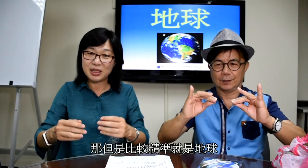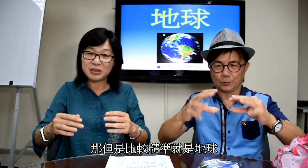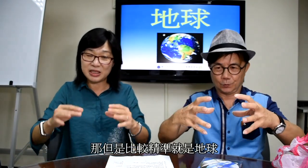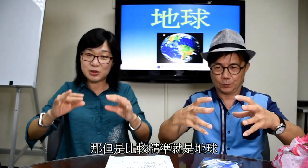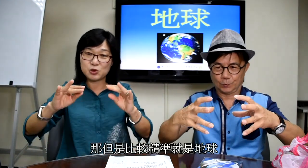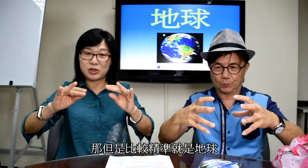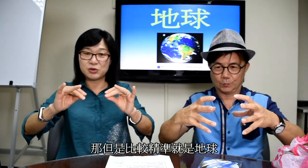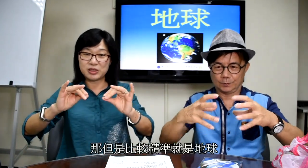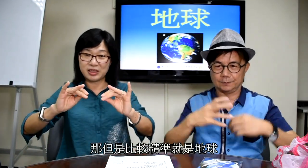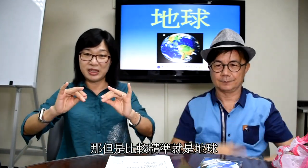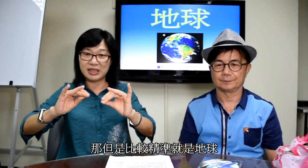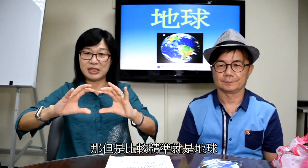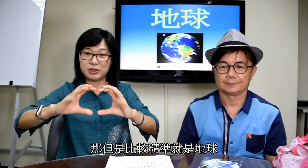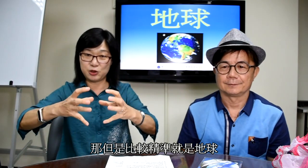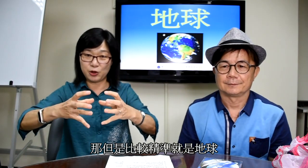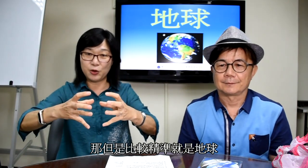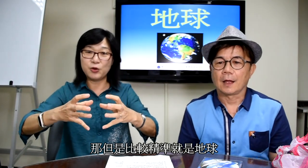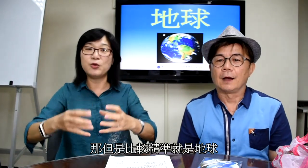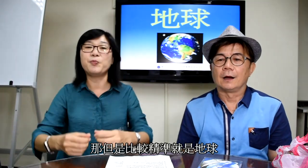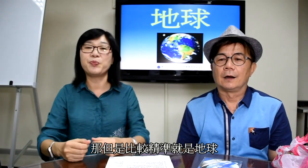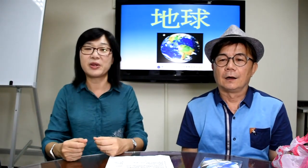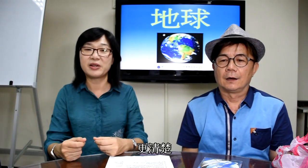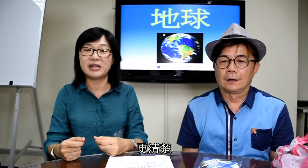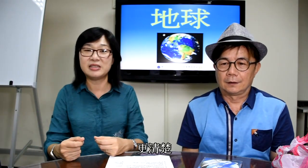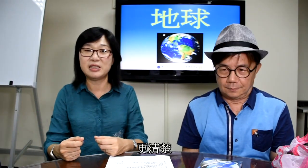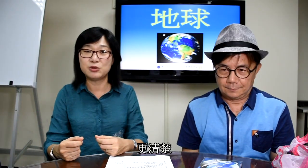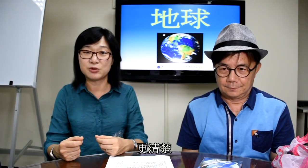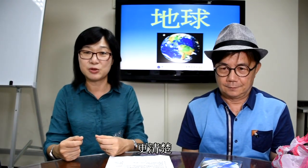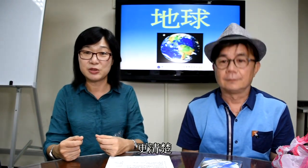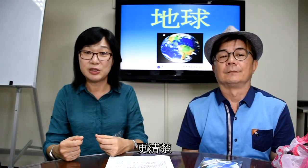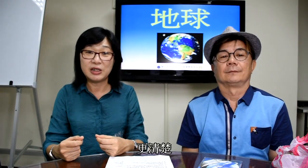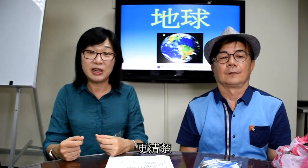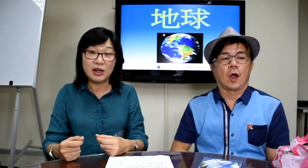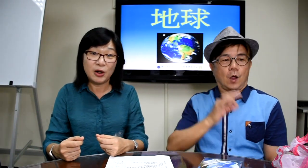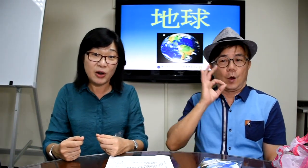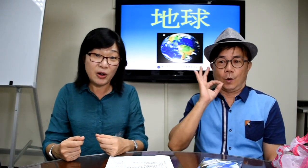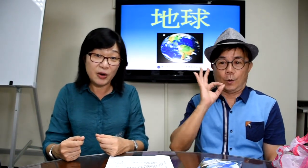较精准就是地球更清楚。OK，